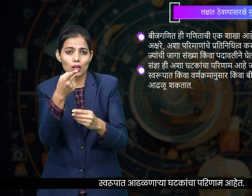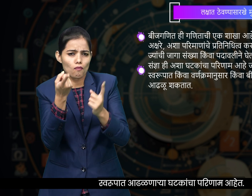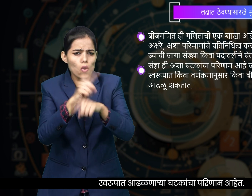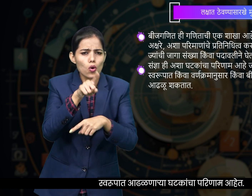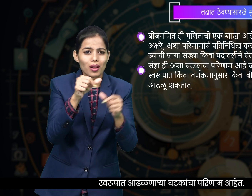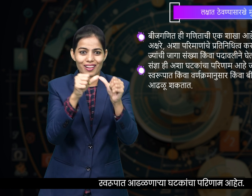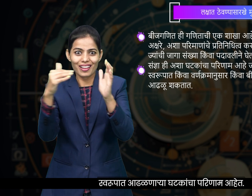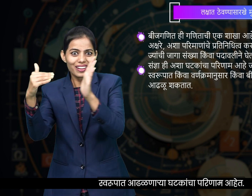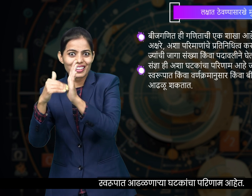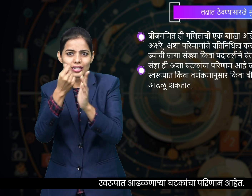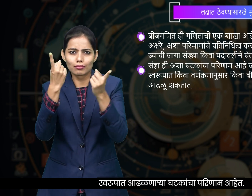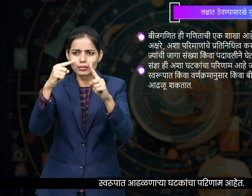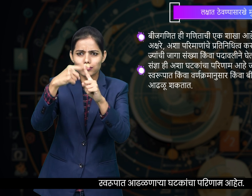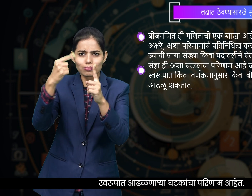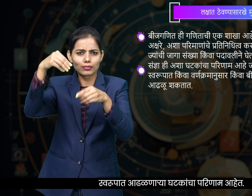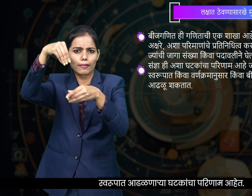आहेत.